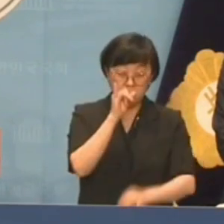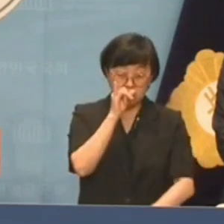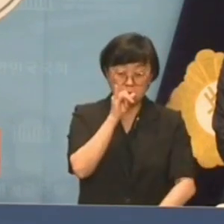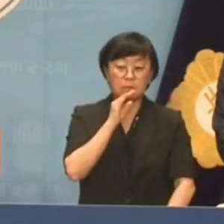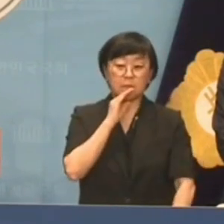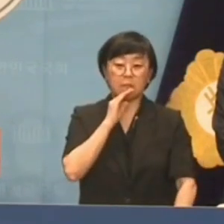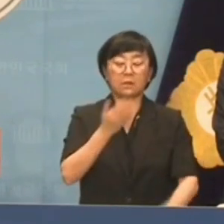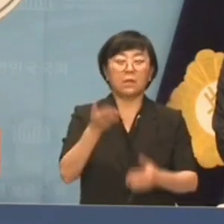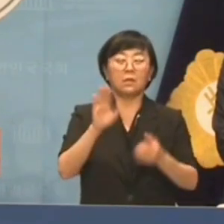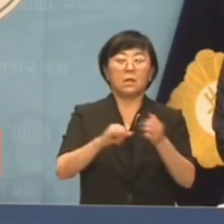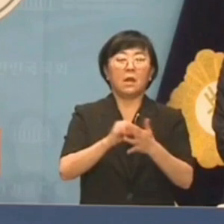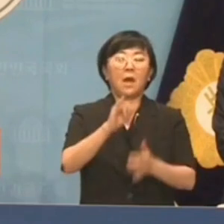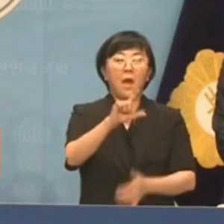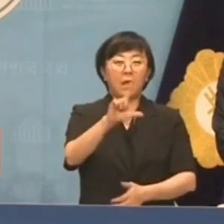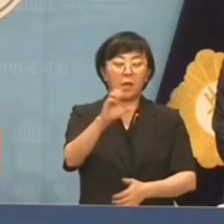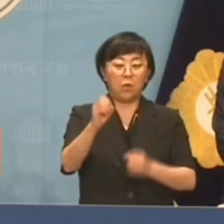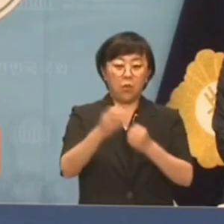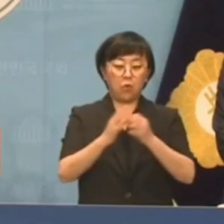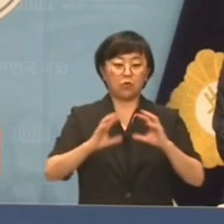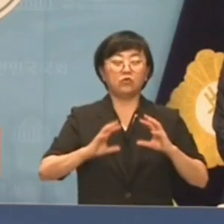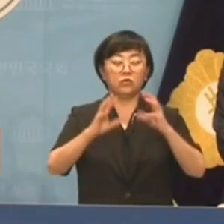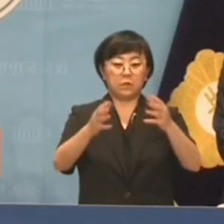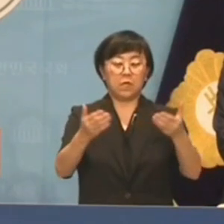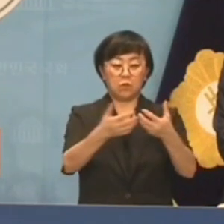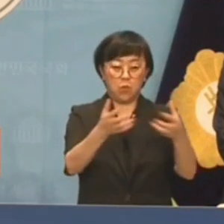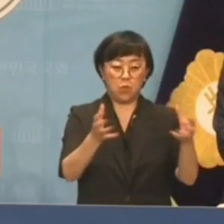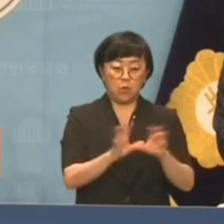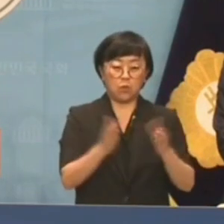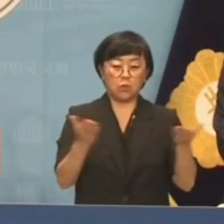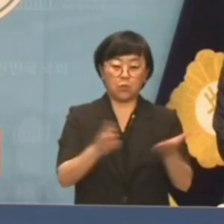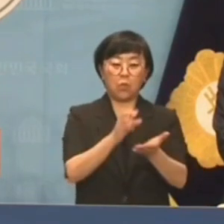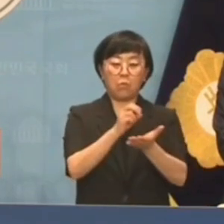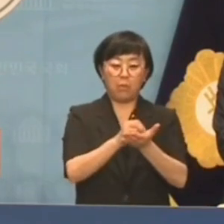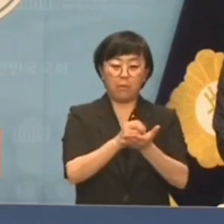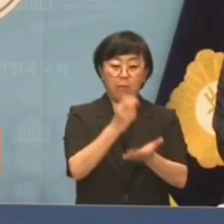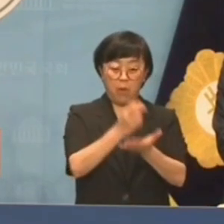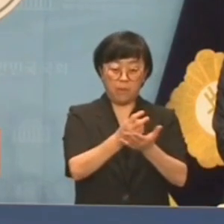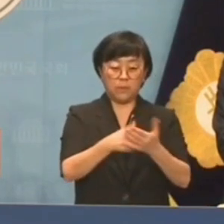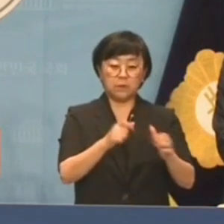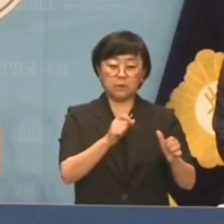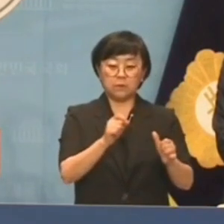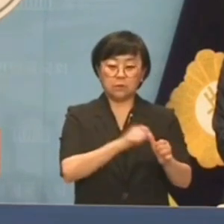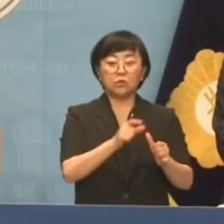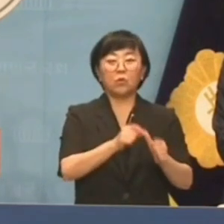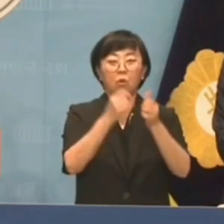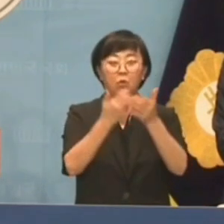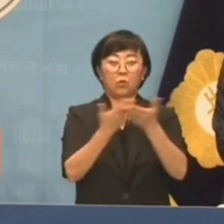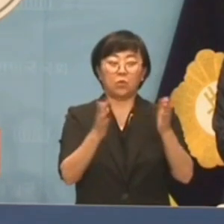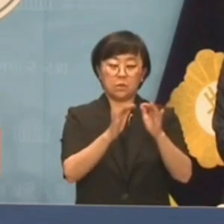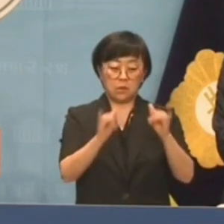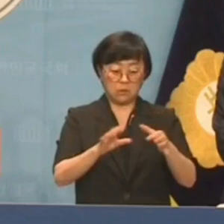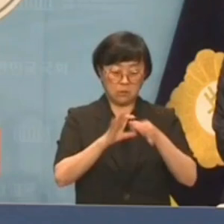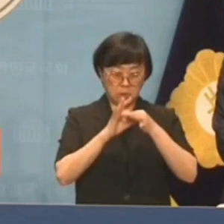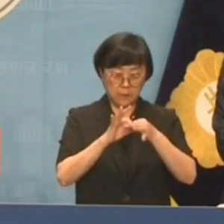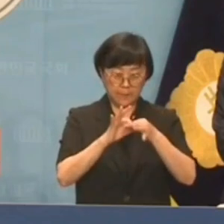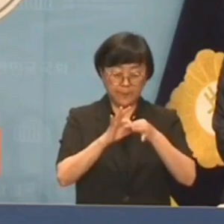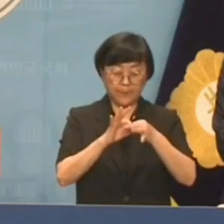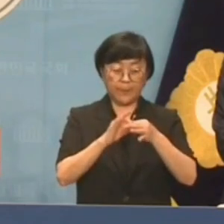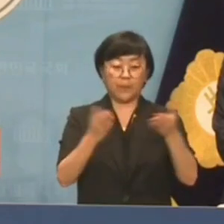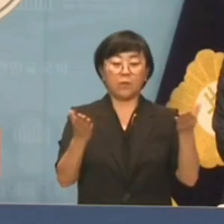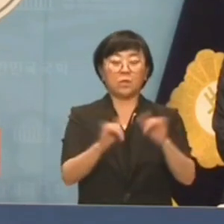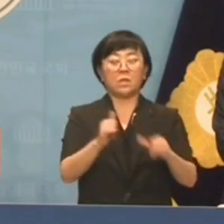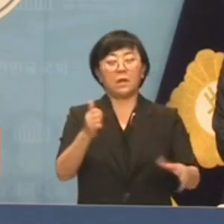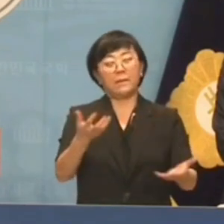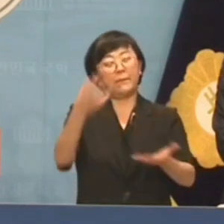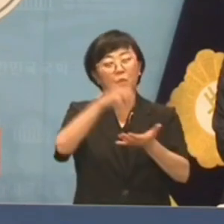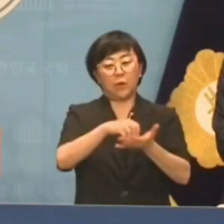있습니다. ILO와 같은 국제기구도 노동법의 보호 영역에 특고노동자와 같은 종속적 계약관계 종사자를